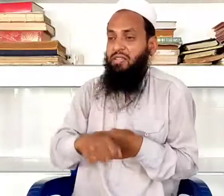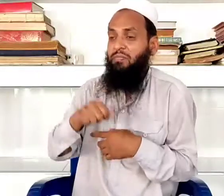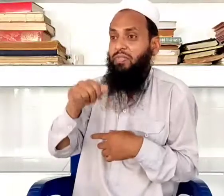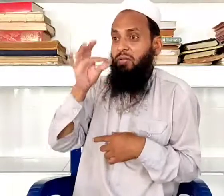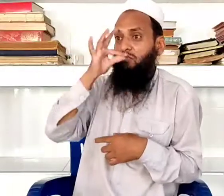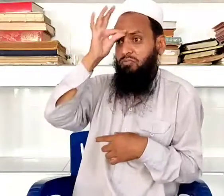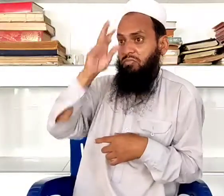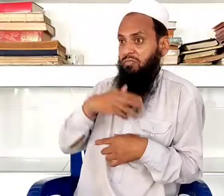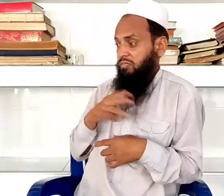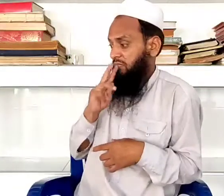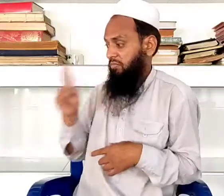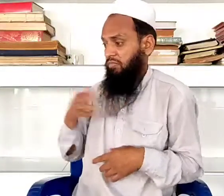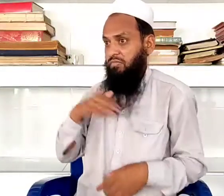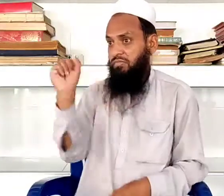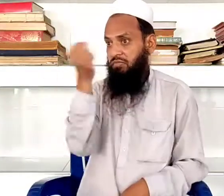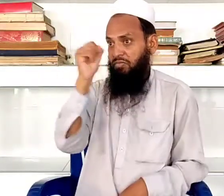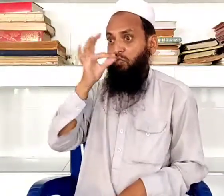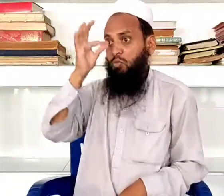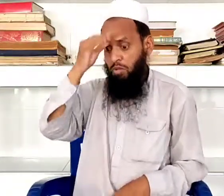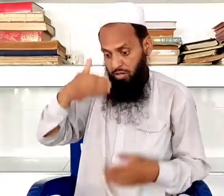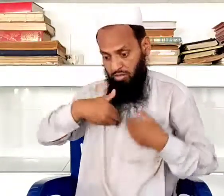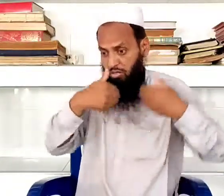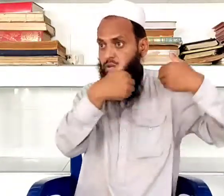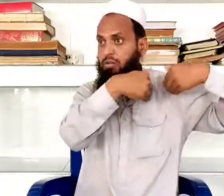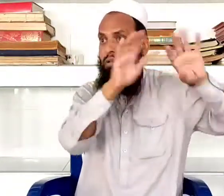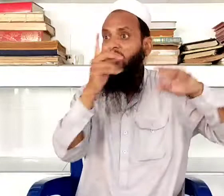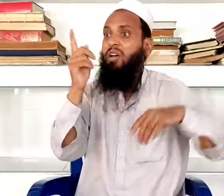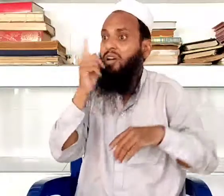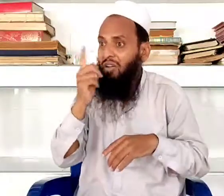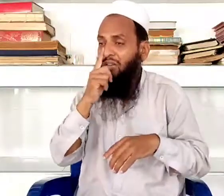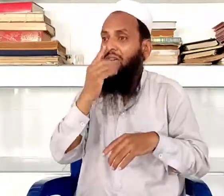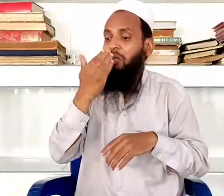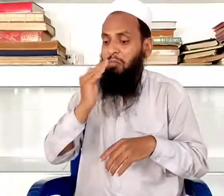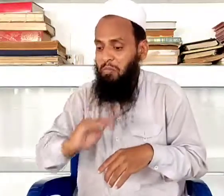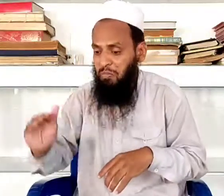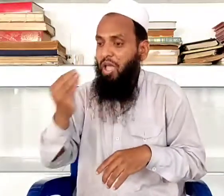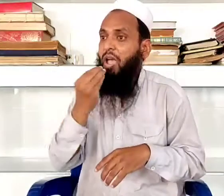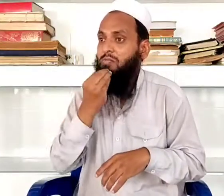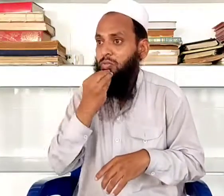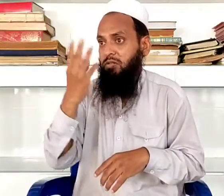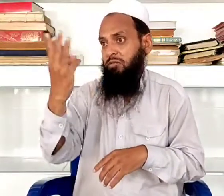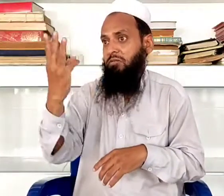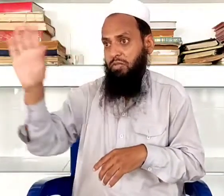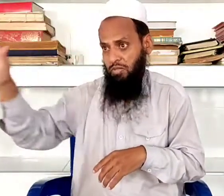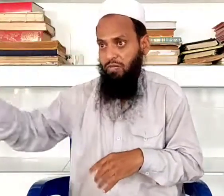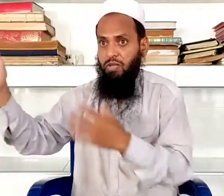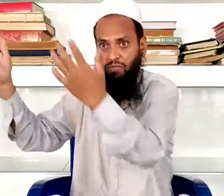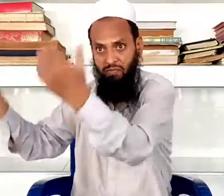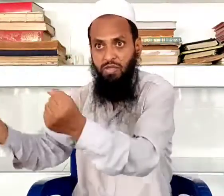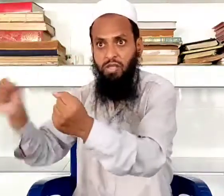تے دیکھو اپنے مدینے کے اندر عورتاں اور بزرگاں بھی اور بچیاں بھی نگرانی واسطے جس طرح موسیٰ علیہ السلام